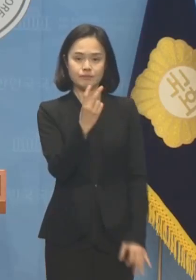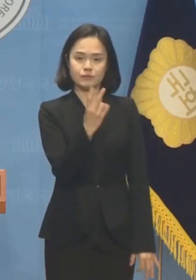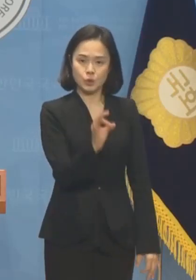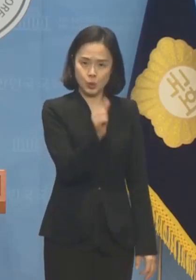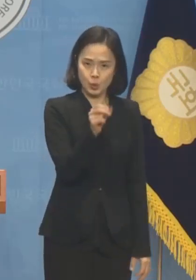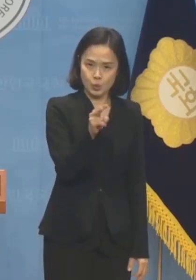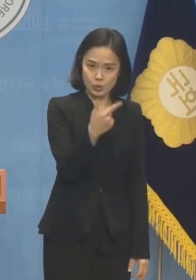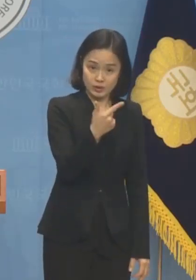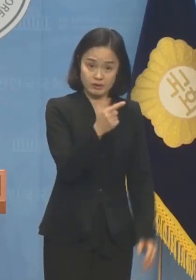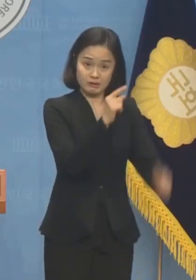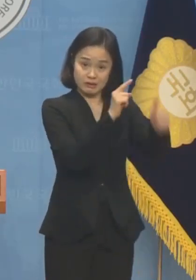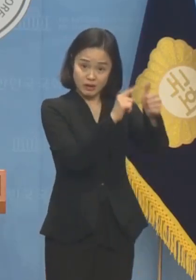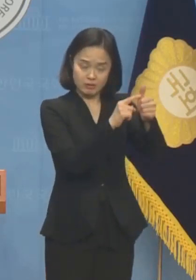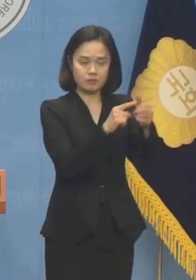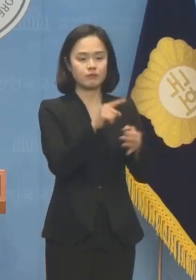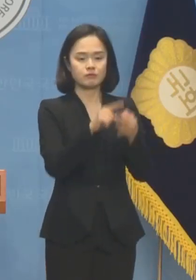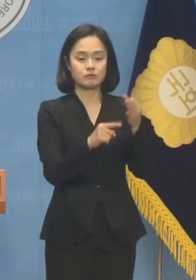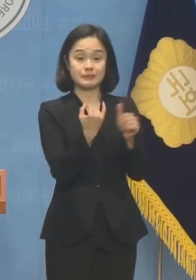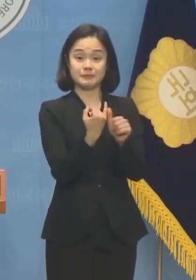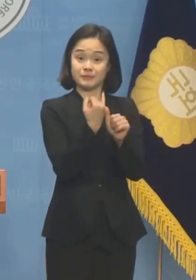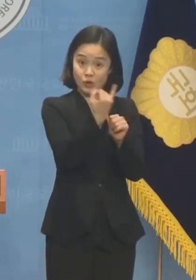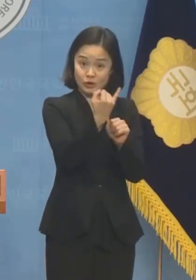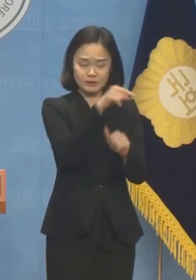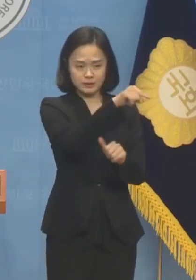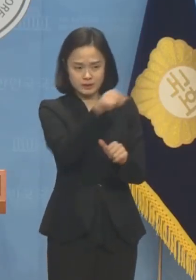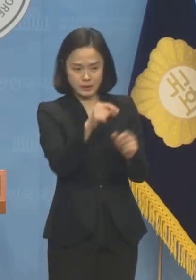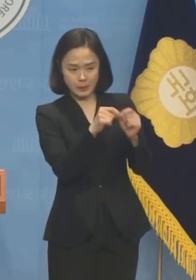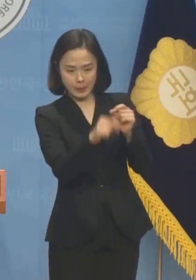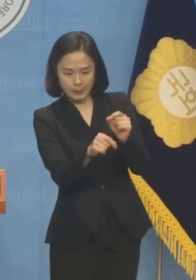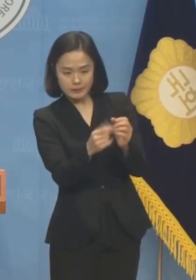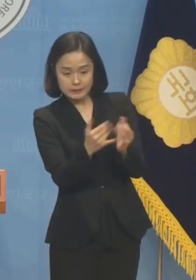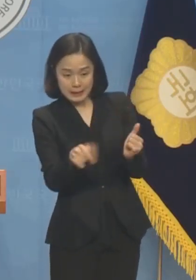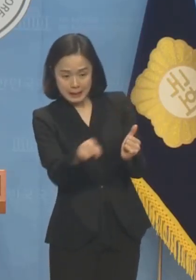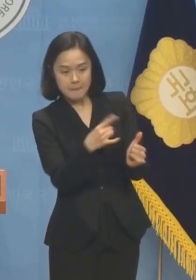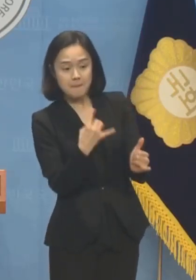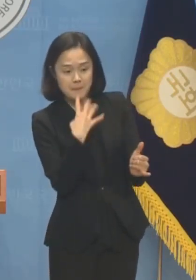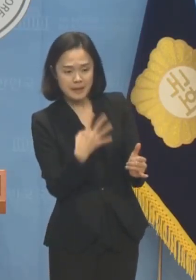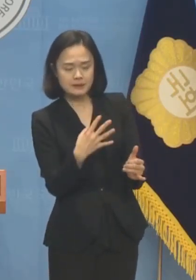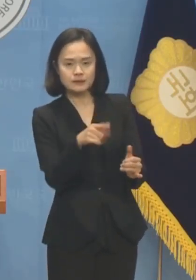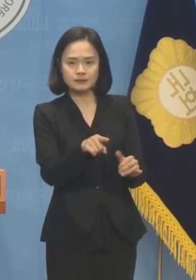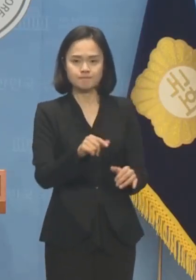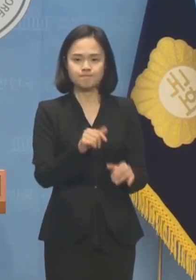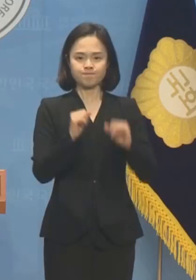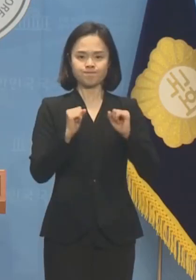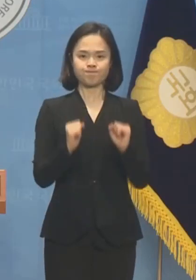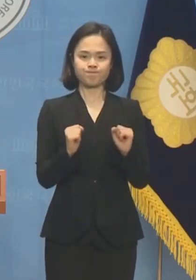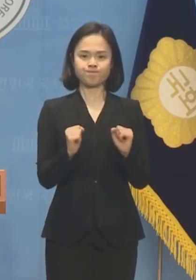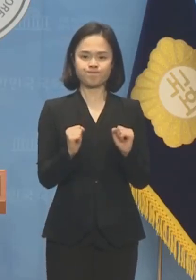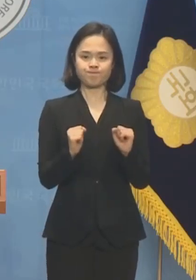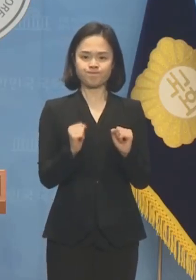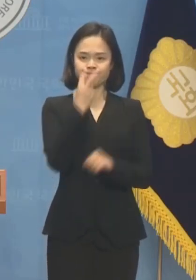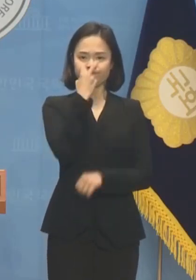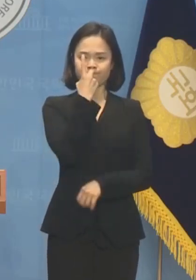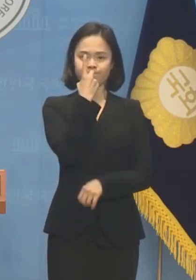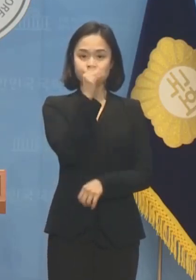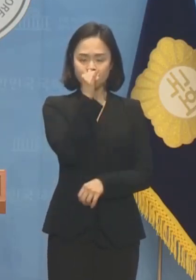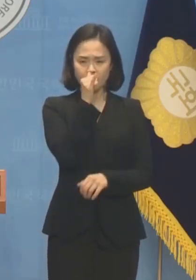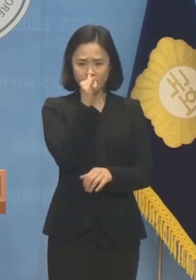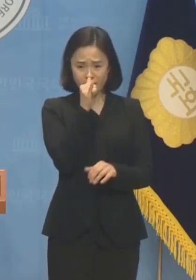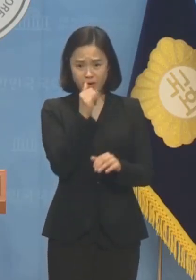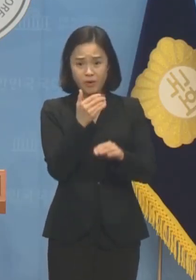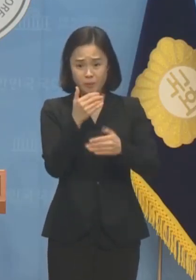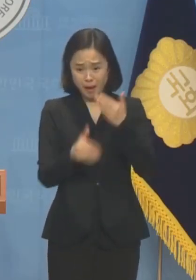동요가 크다고 밝혔습니다. 이들에게 체포영장을 막으라고 강요하여 특수공무 집행방해로